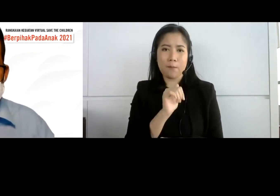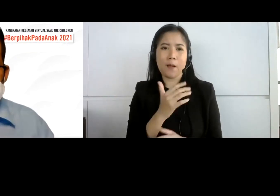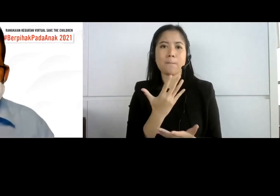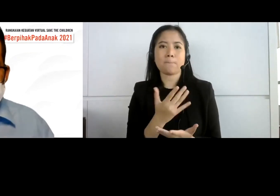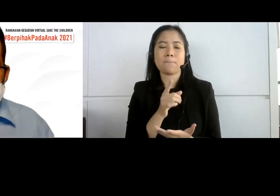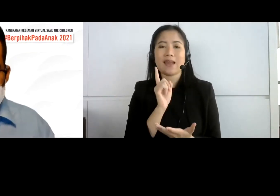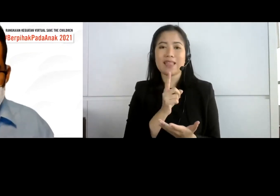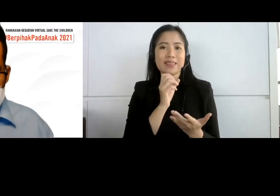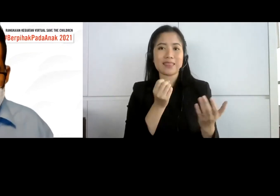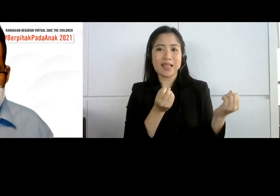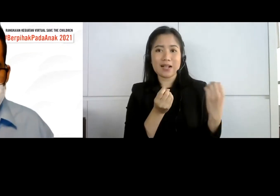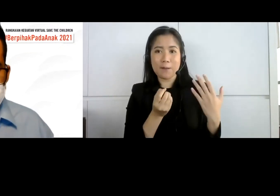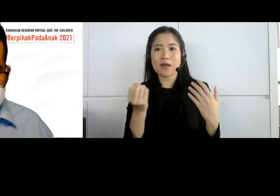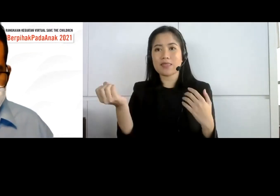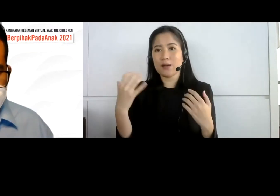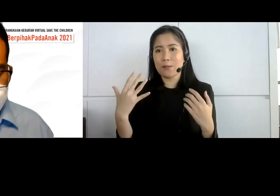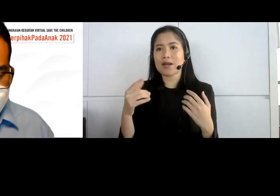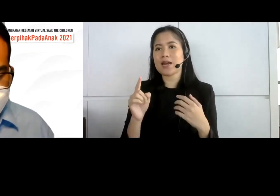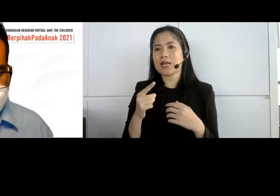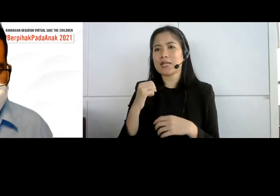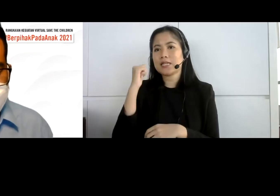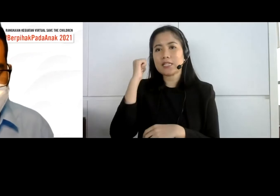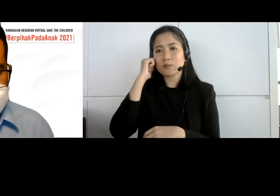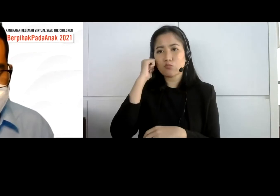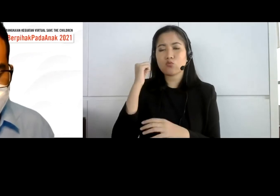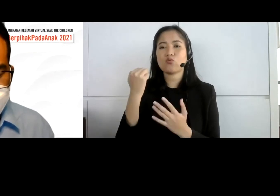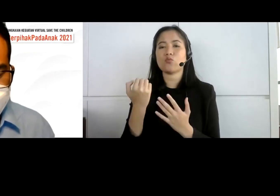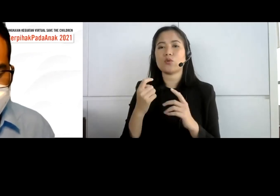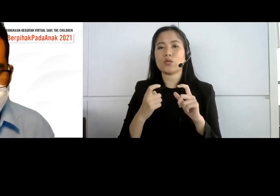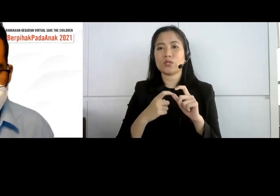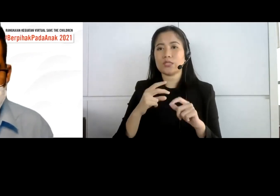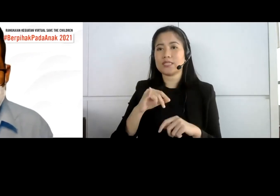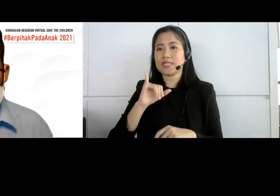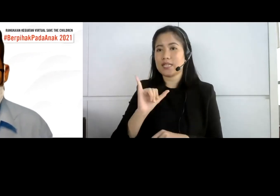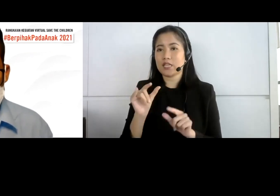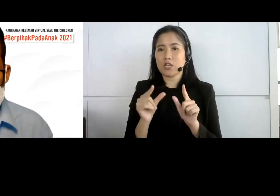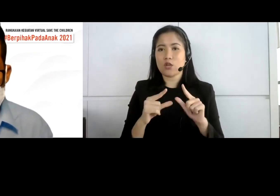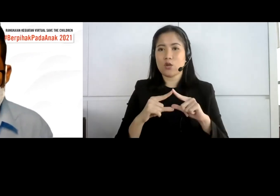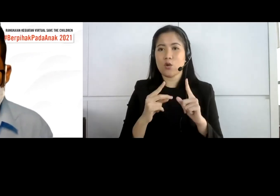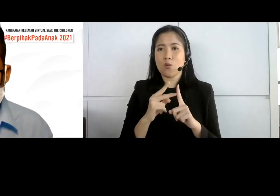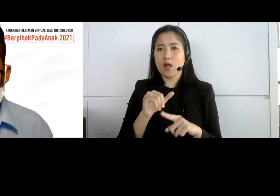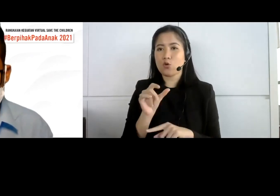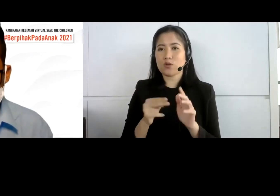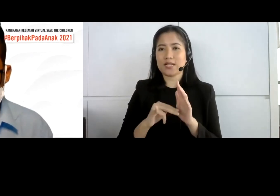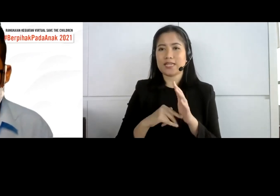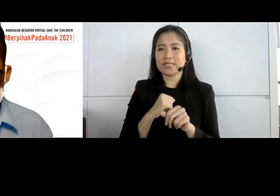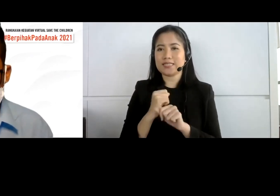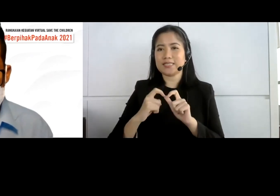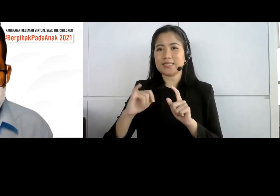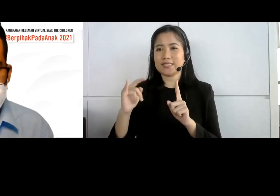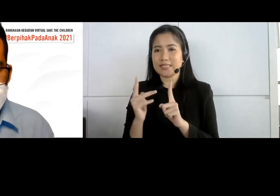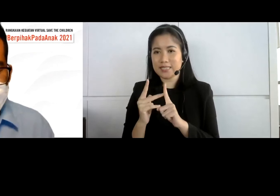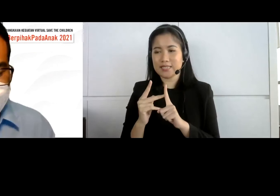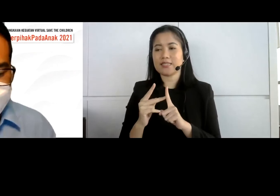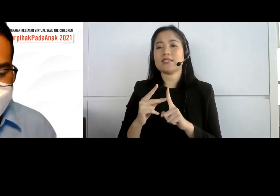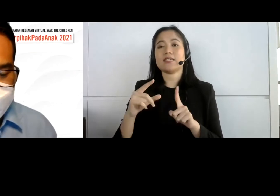tanggapan dari Ibu Dr. Anda Sri Wahyuningsih MPD, Direktur Sekolah Dasar, Direktorat PAUD